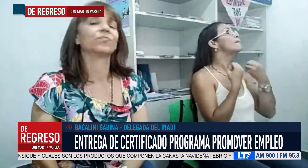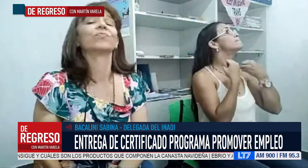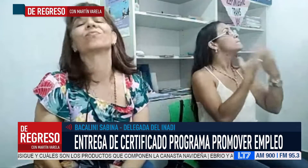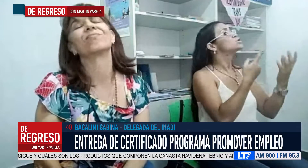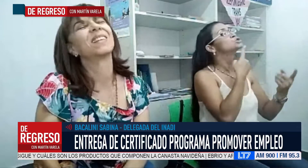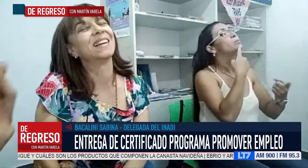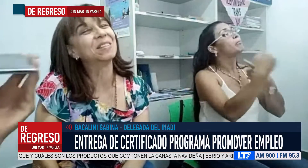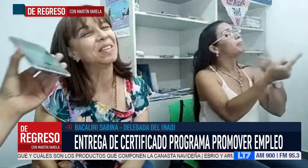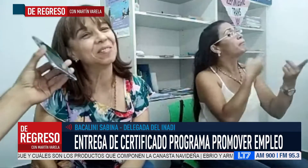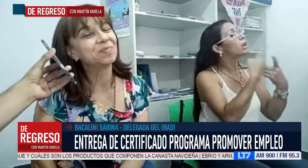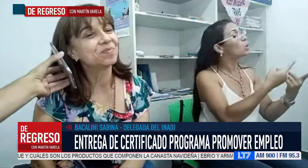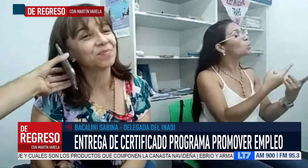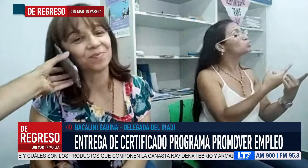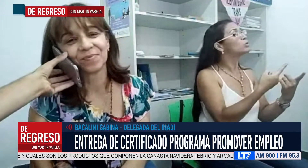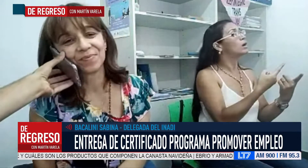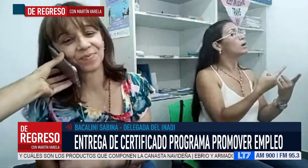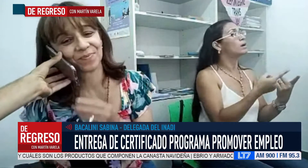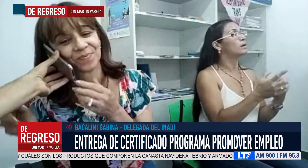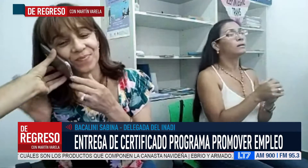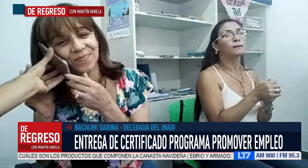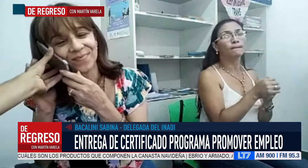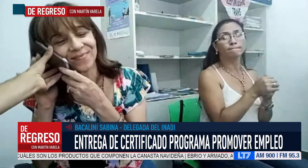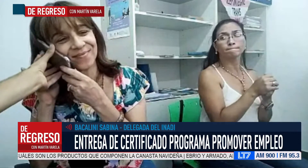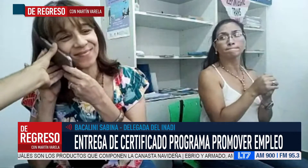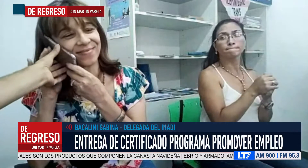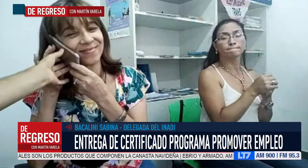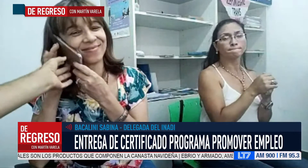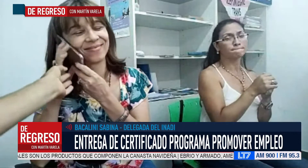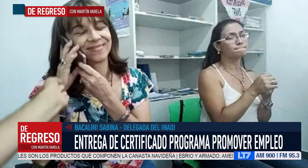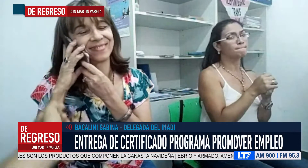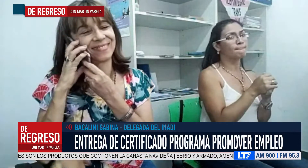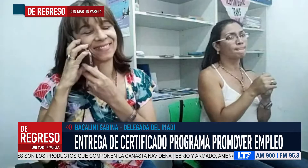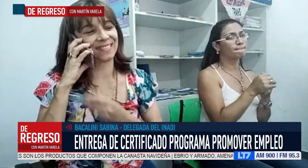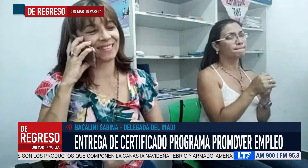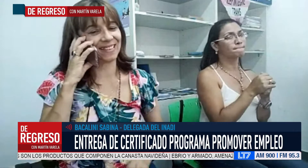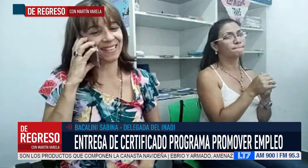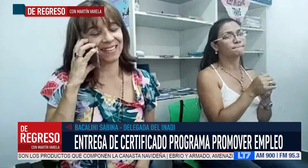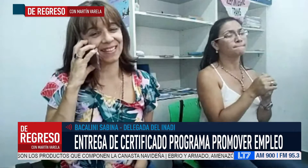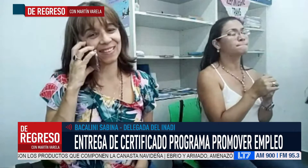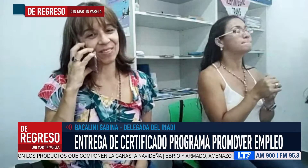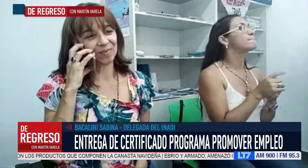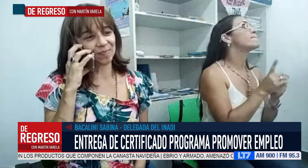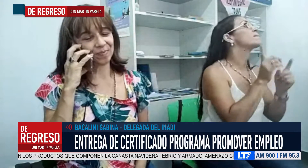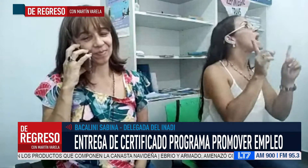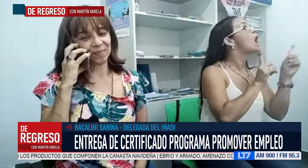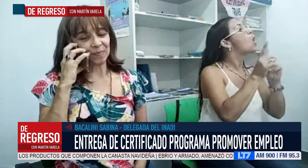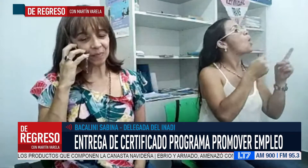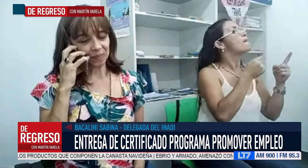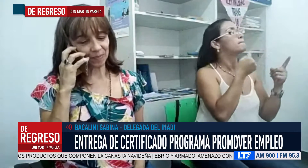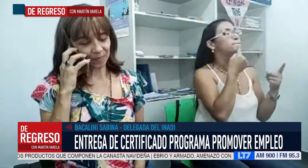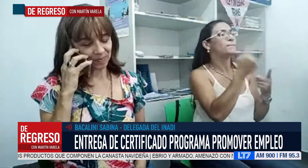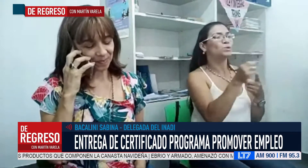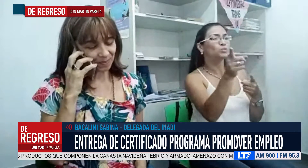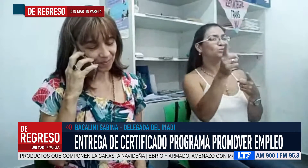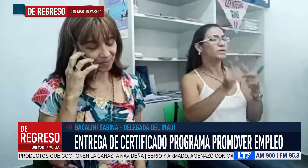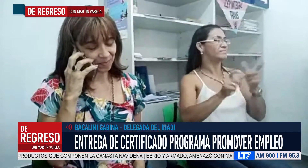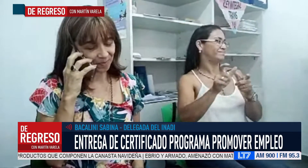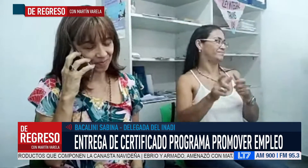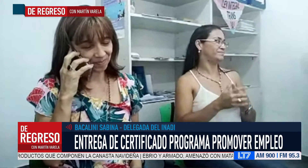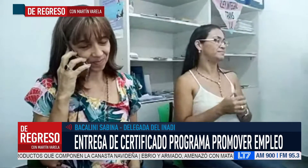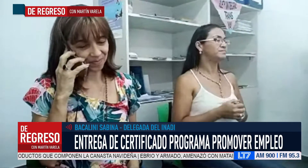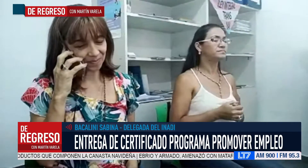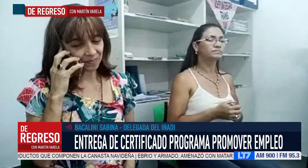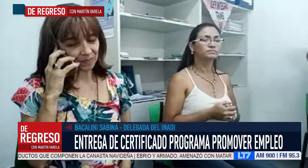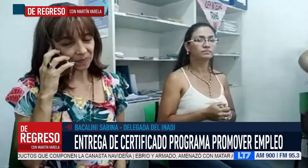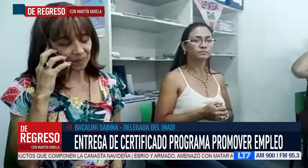para Sabina? No, perfecto, me parece muy bien. Me parece que hay que tratar de evitar que haya discriminación deportiva. Ojalá que la AFA responda rápidamente para